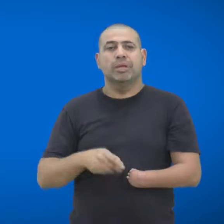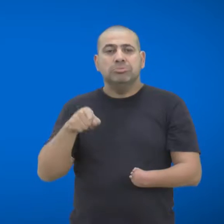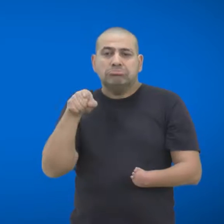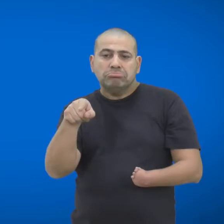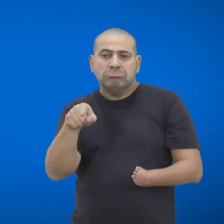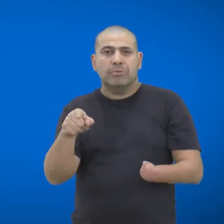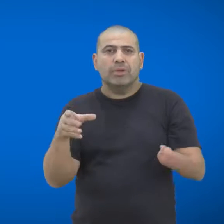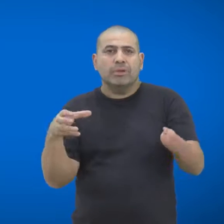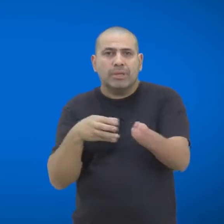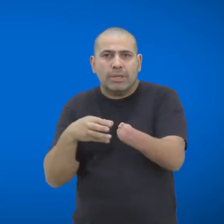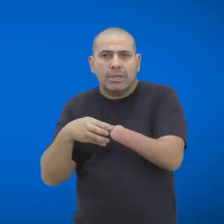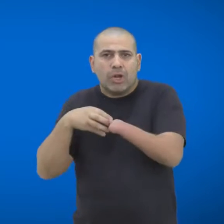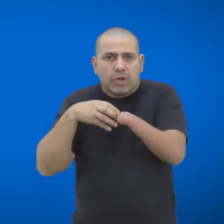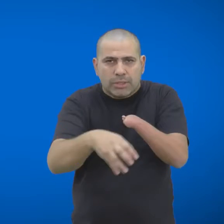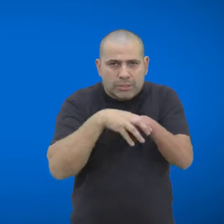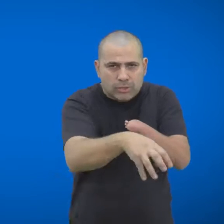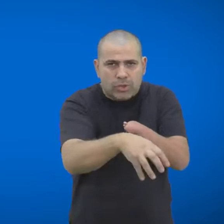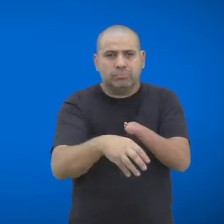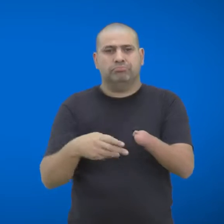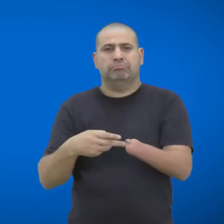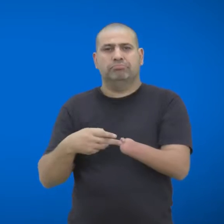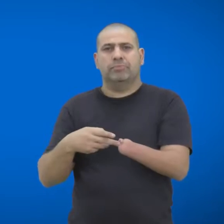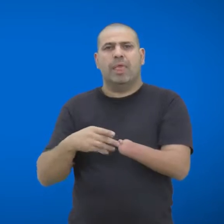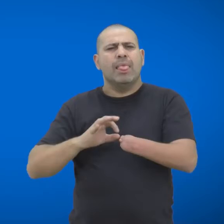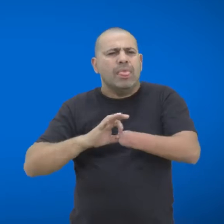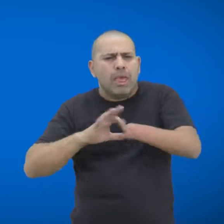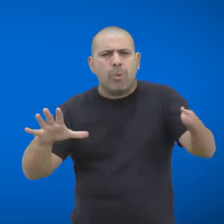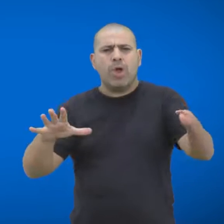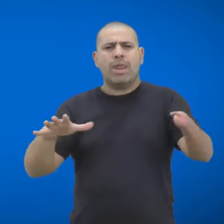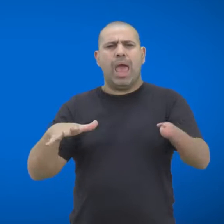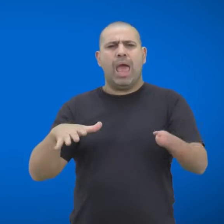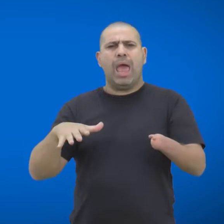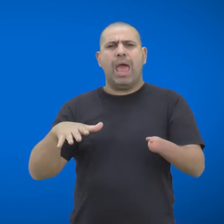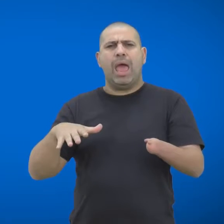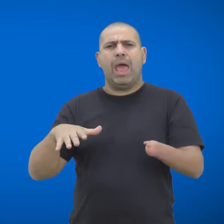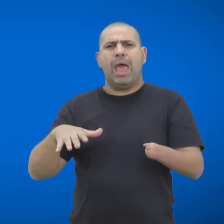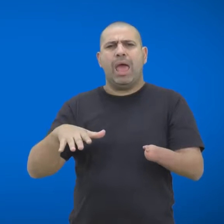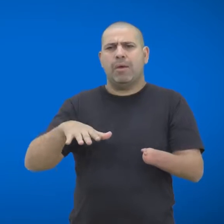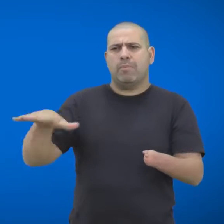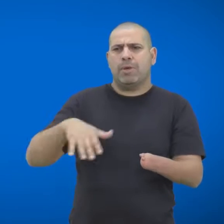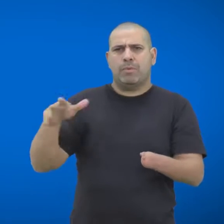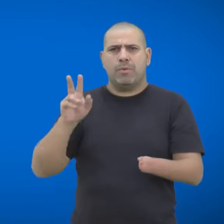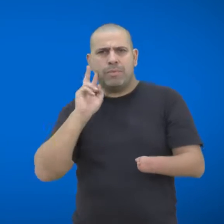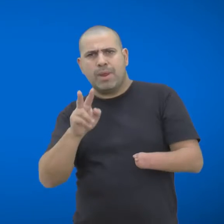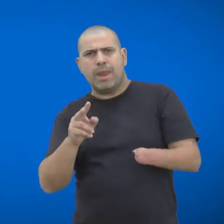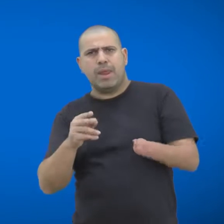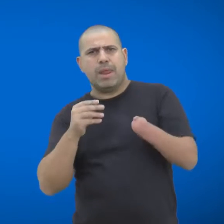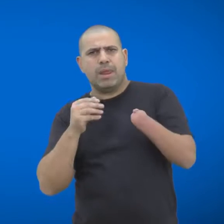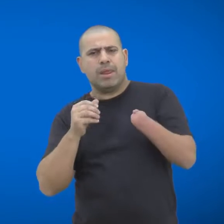por esto debe ser organizador democrático